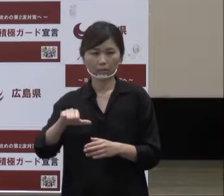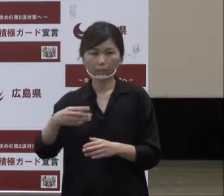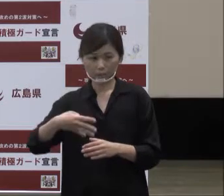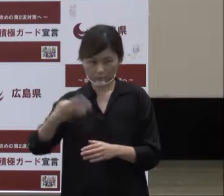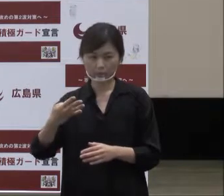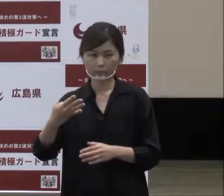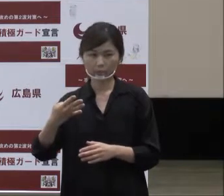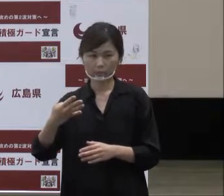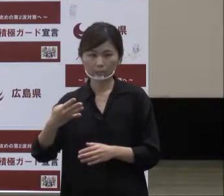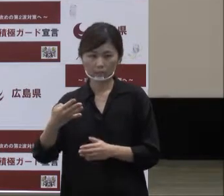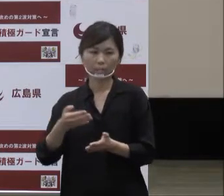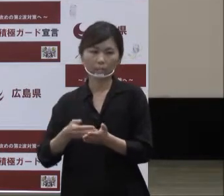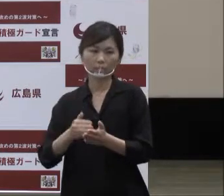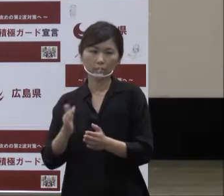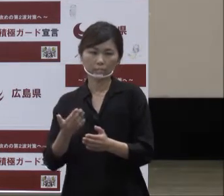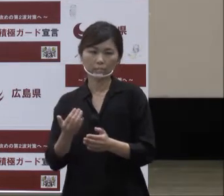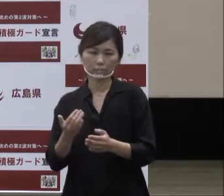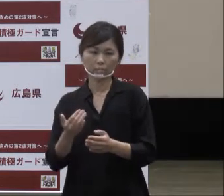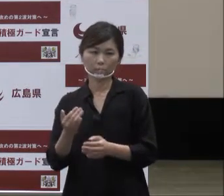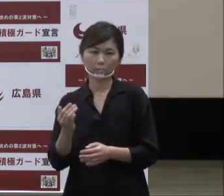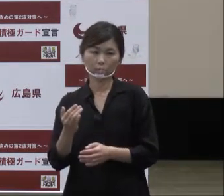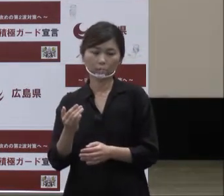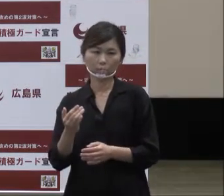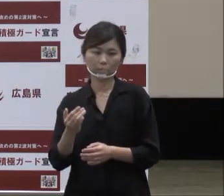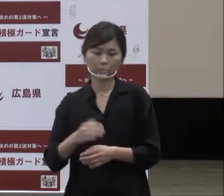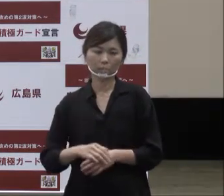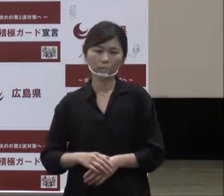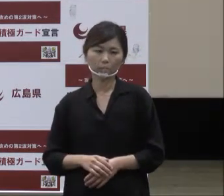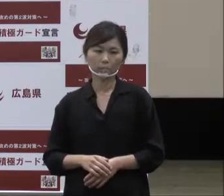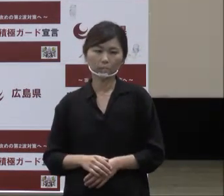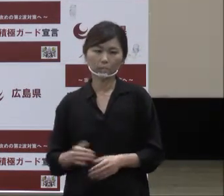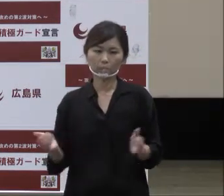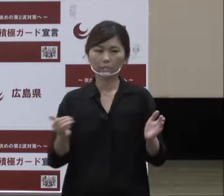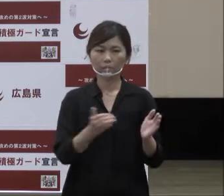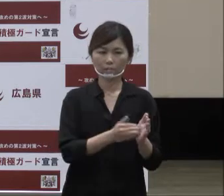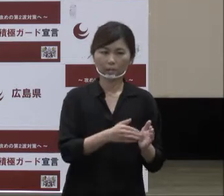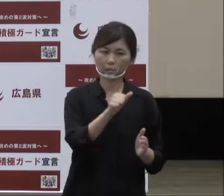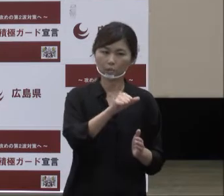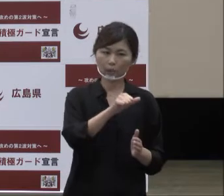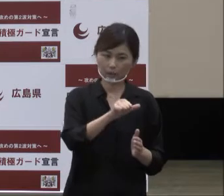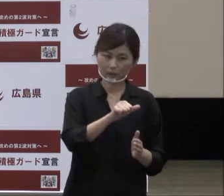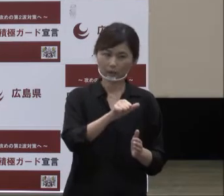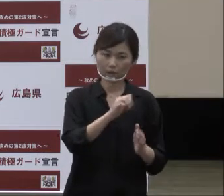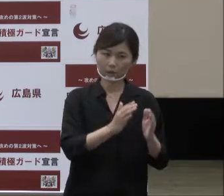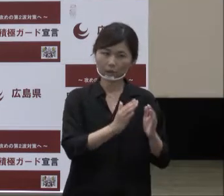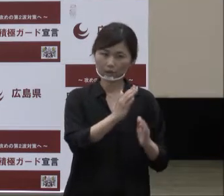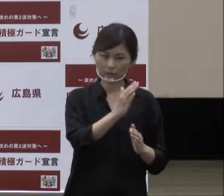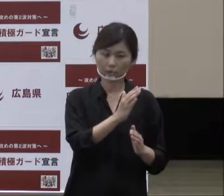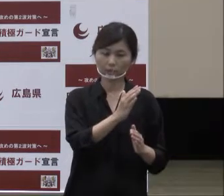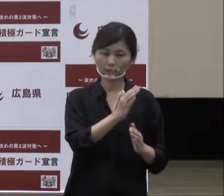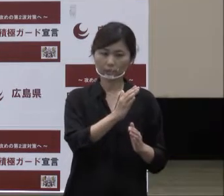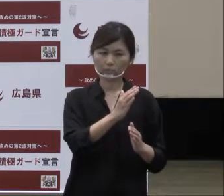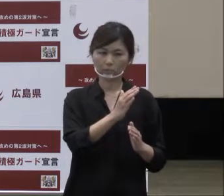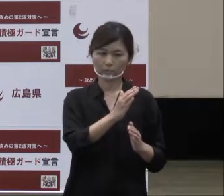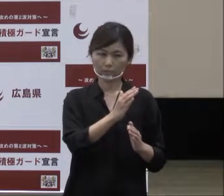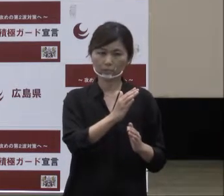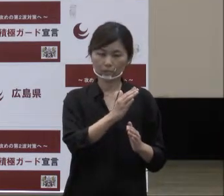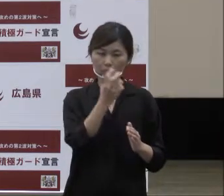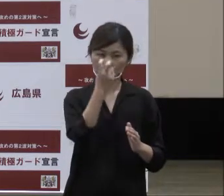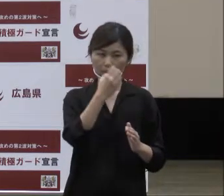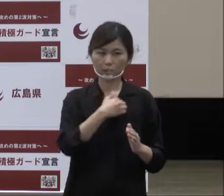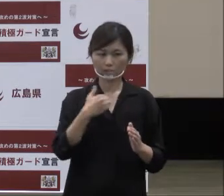それをかなり前倒しをして、最終的な着地点もですね、5000件を超えるレベルで、できるんじゃ